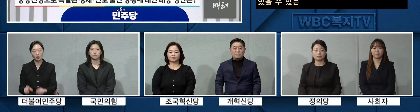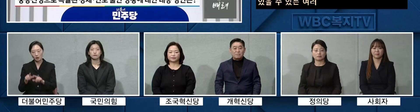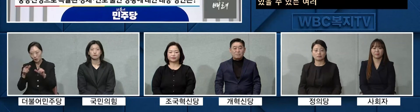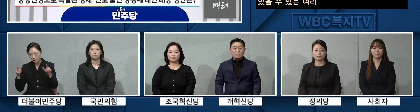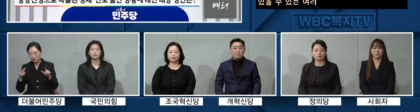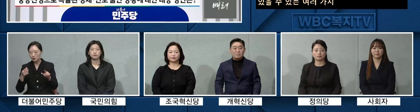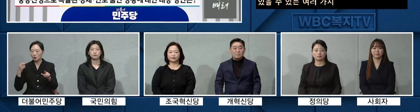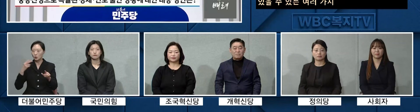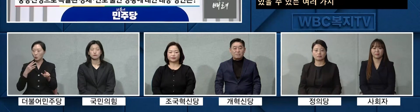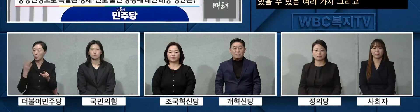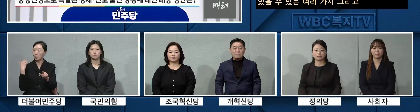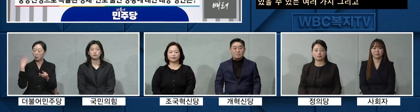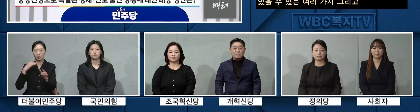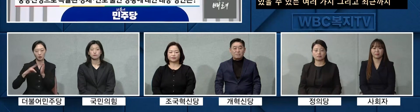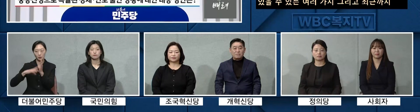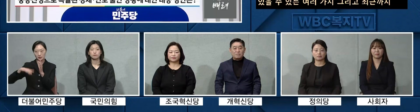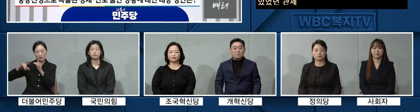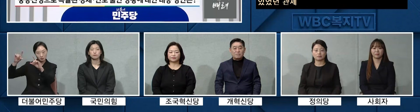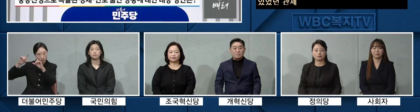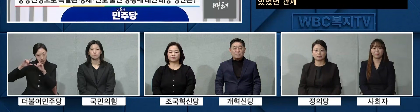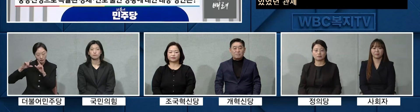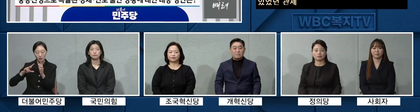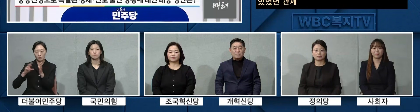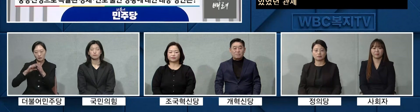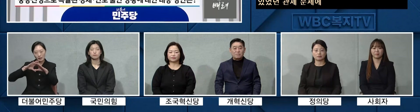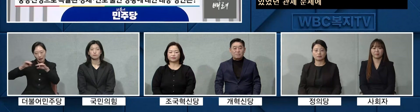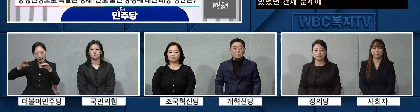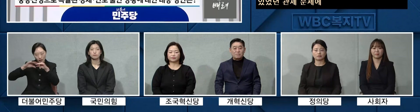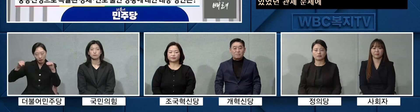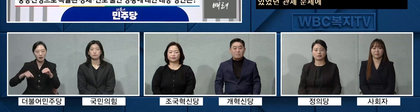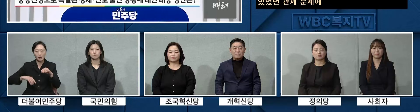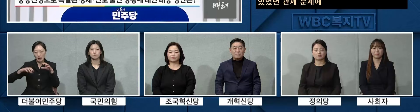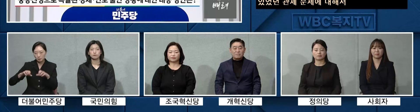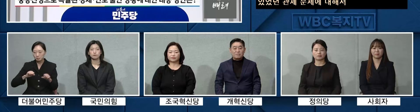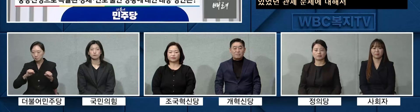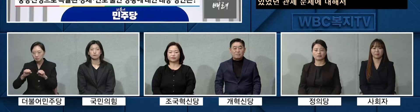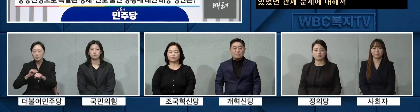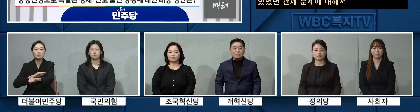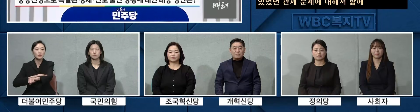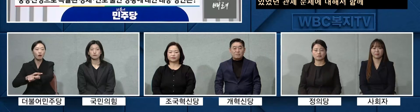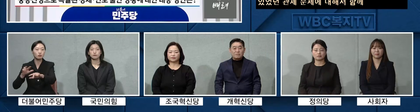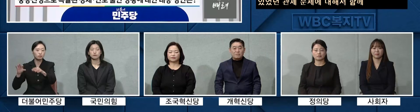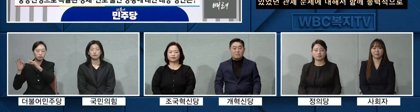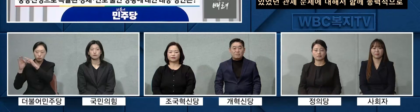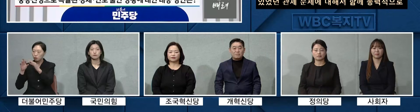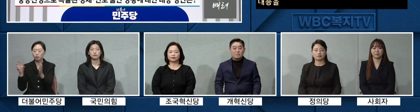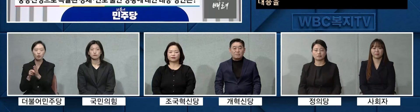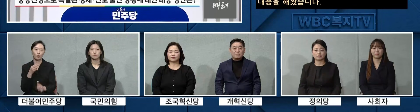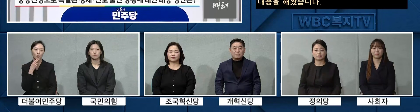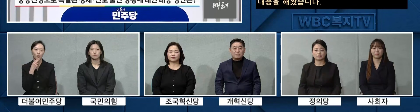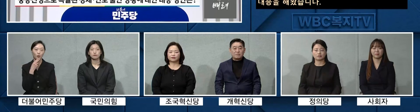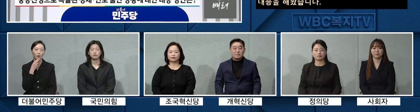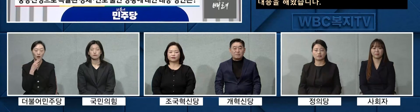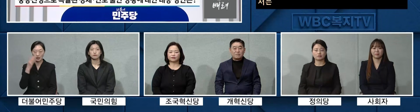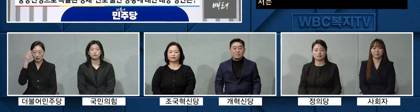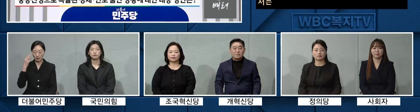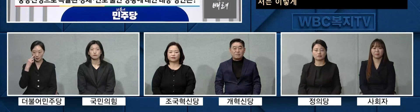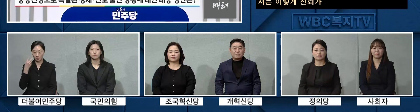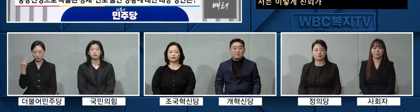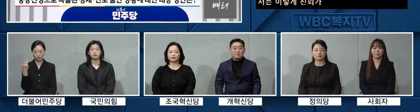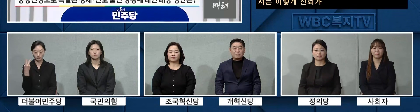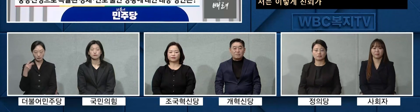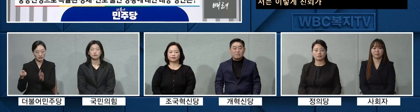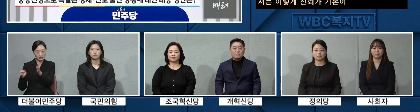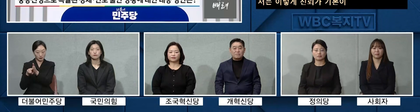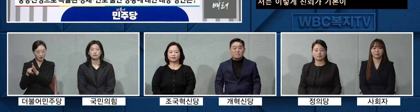있었던 이 관세 문제에 대해서 함께 총력적으로 대응을 해왔습니다. 저는 이렇게 신뢰가 기본이 되어야 앞으로 여러